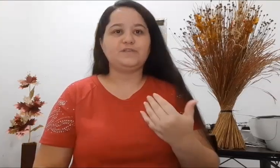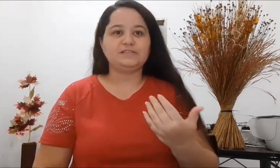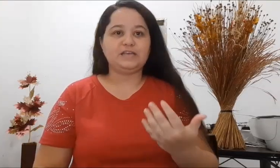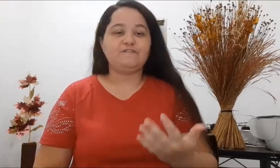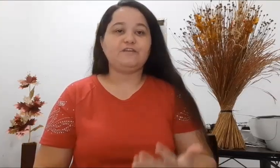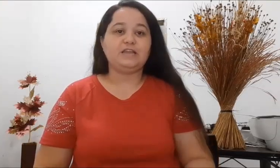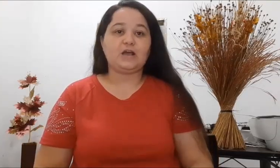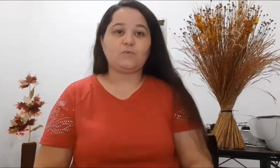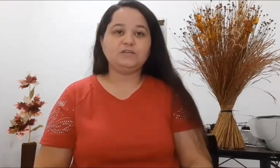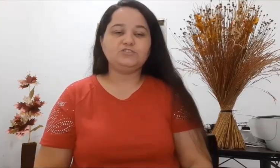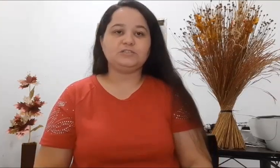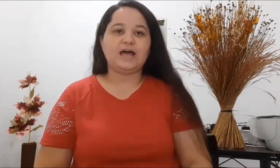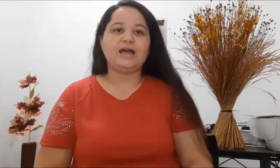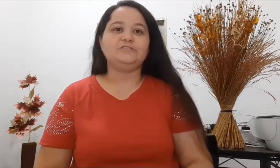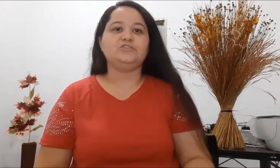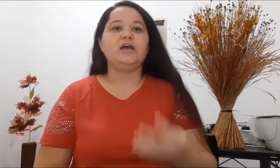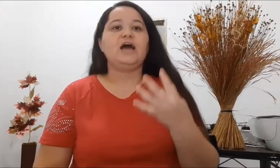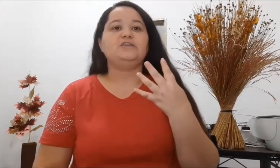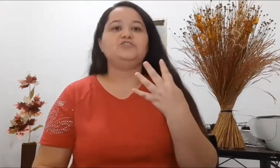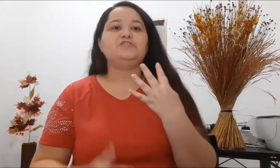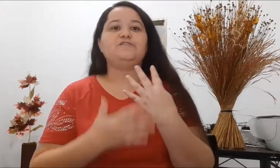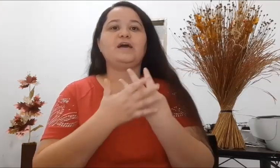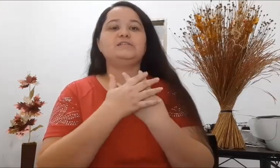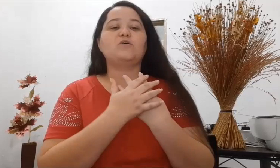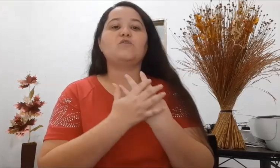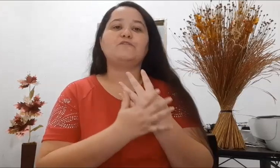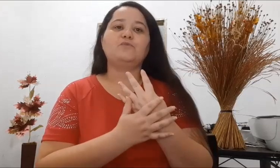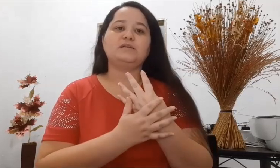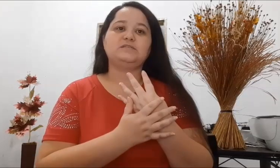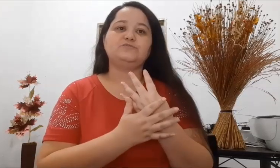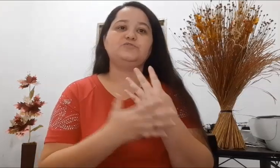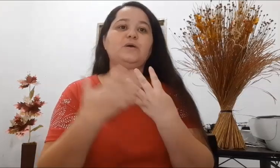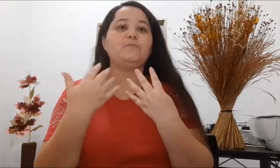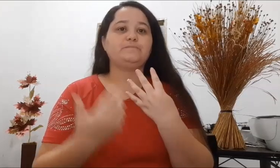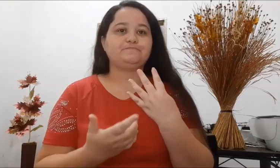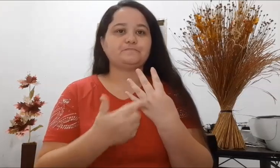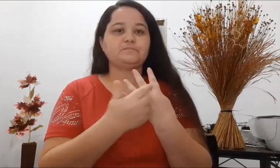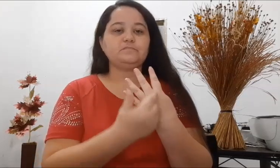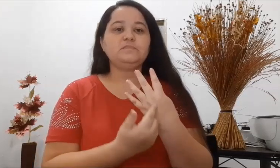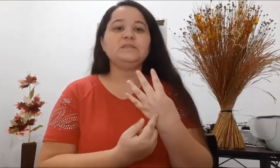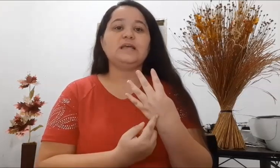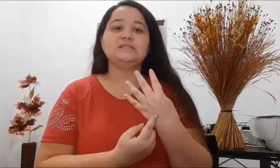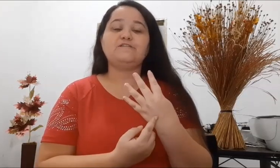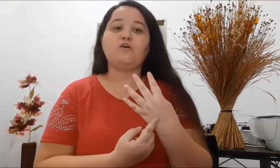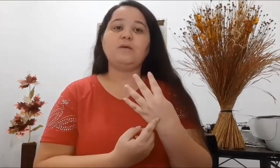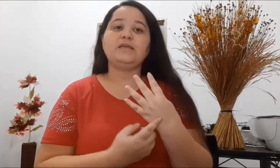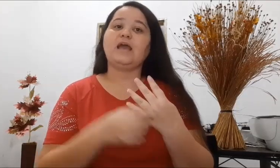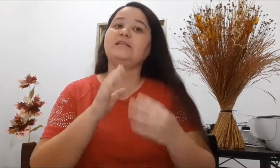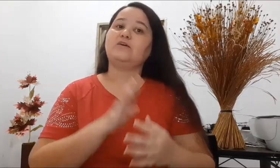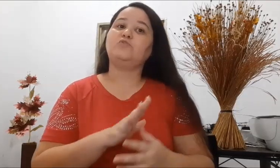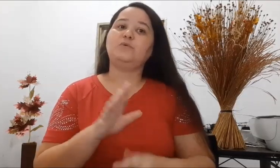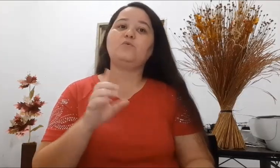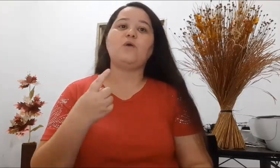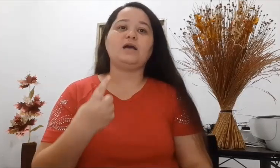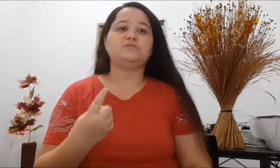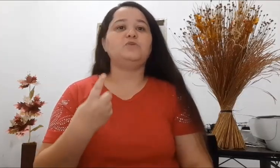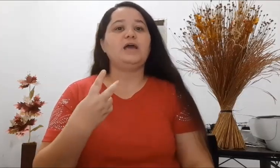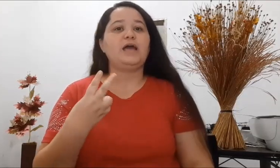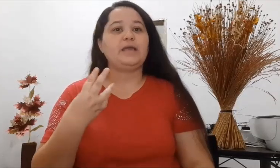vai se referir à quantidade, a gente faz com a configuração de mão dessa forma aqui, até o número 4 é em